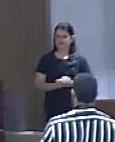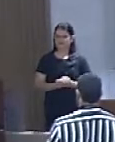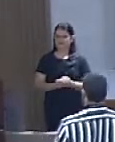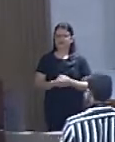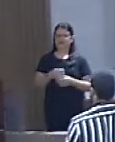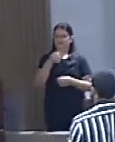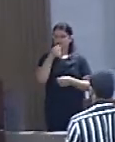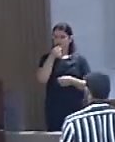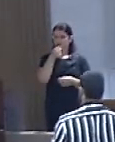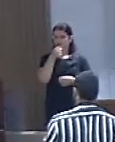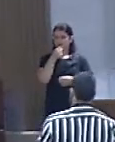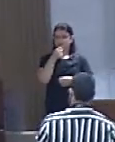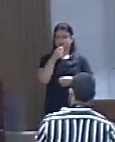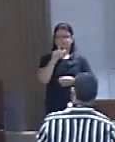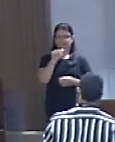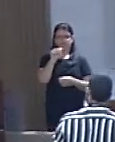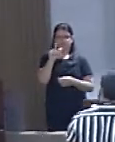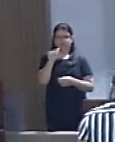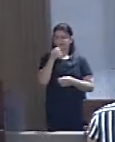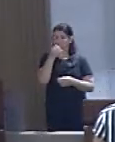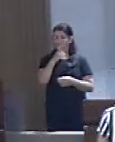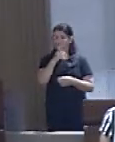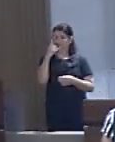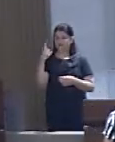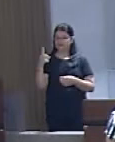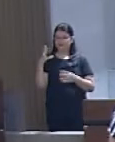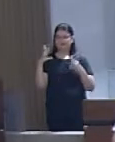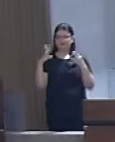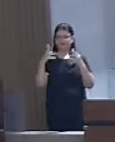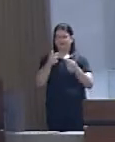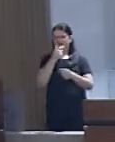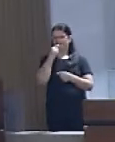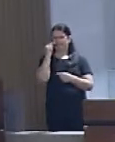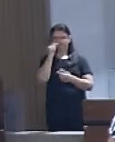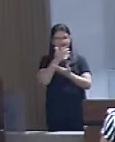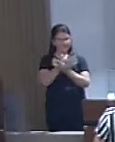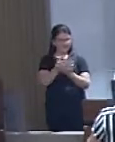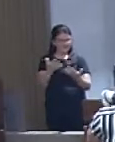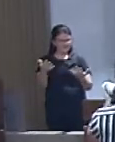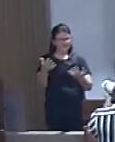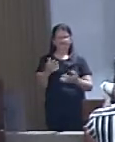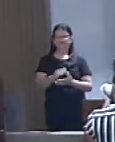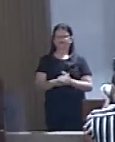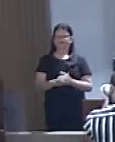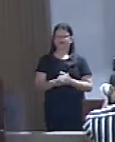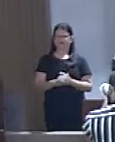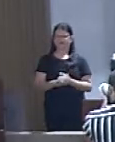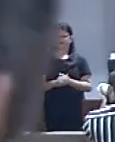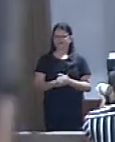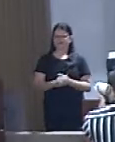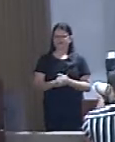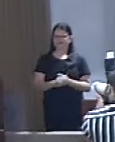Alô, ok. Bom dia a todas e a todos.